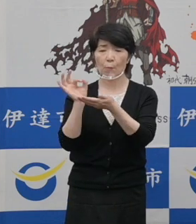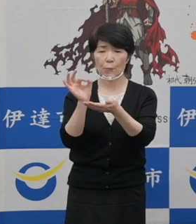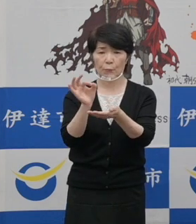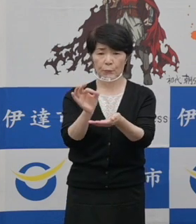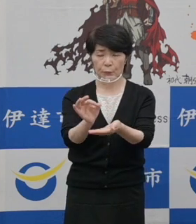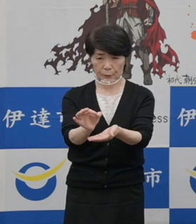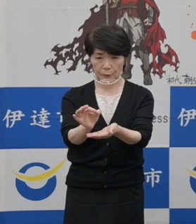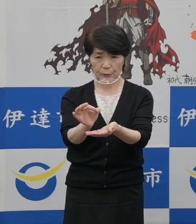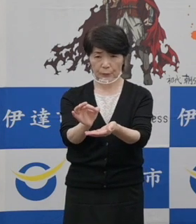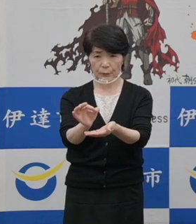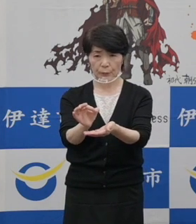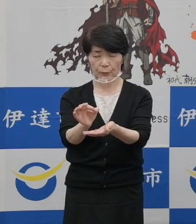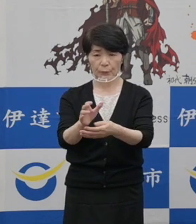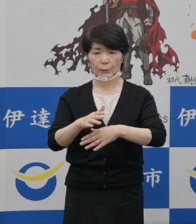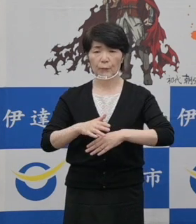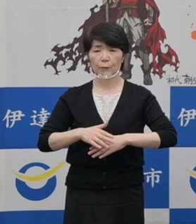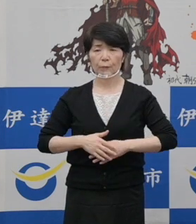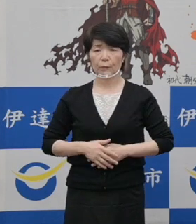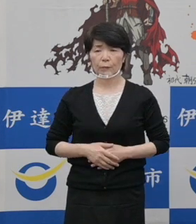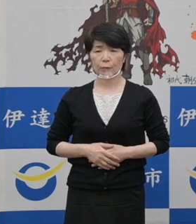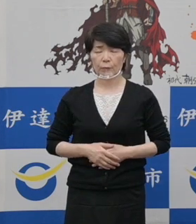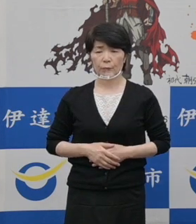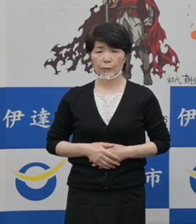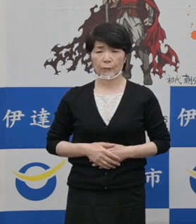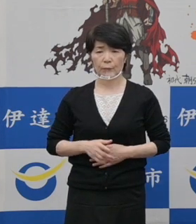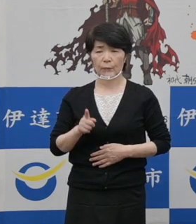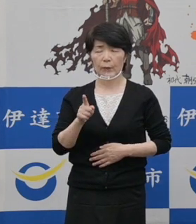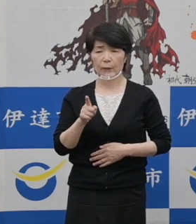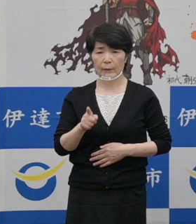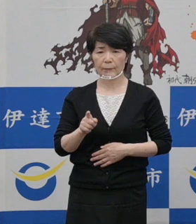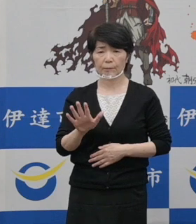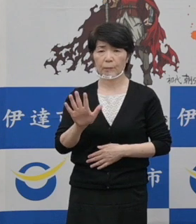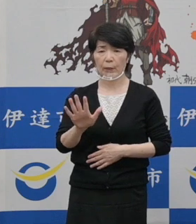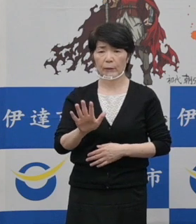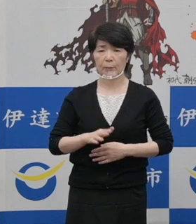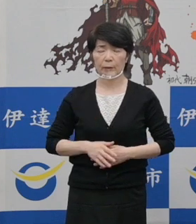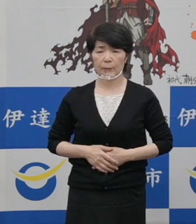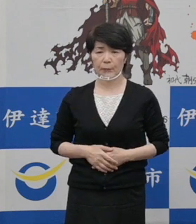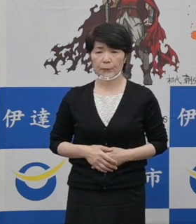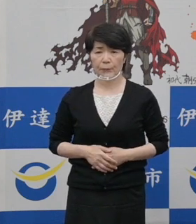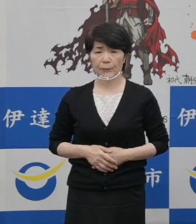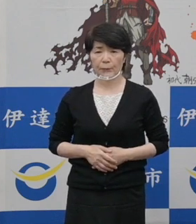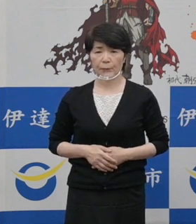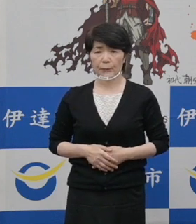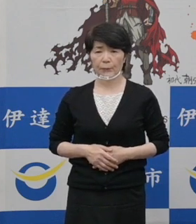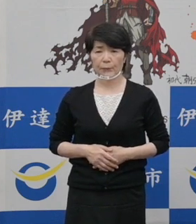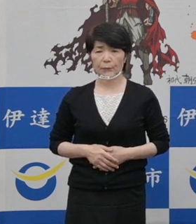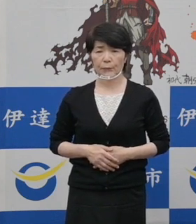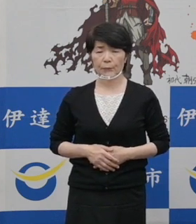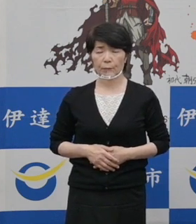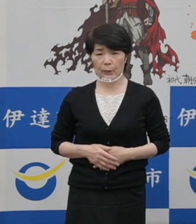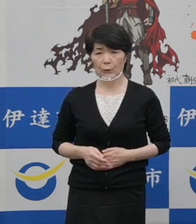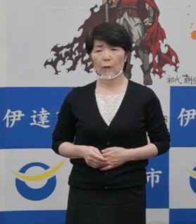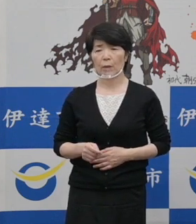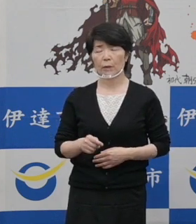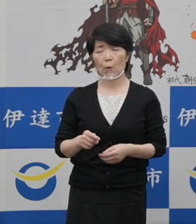一部を工事する費用に対しまして補助金を交付したところでございます。2億円です